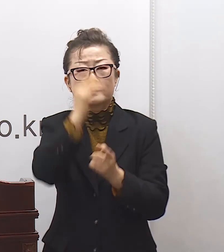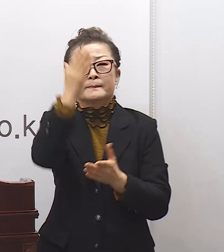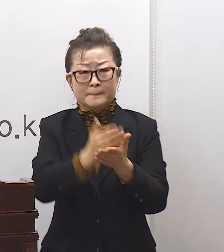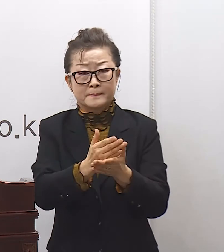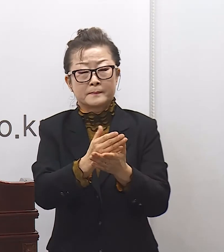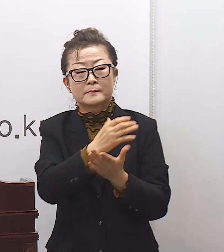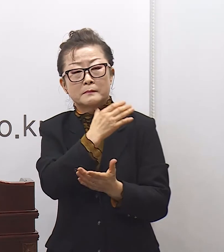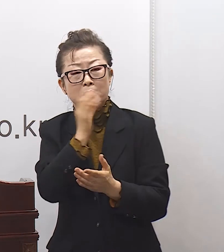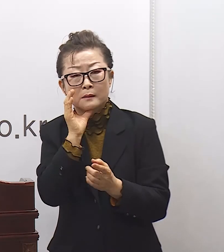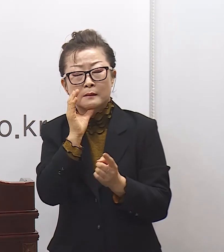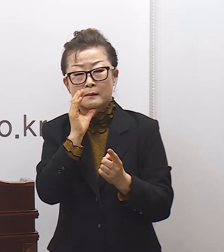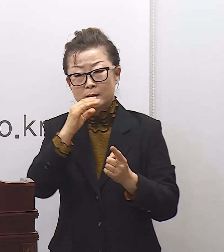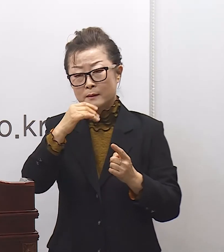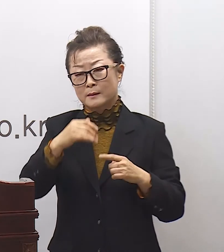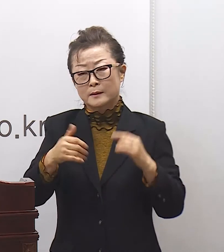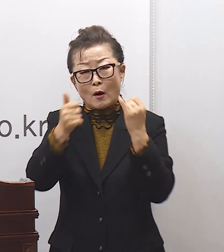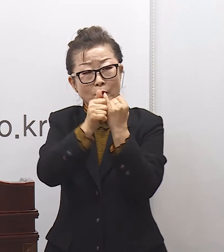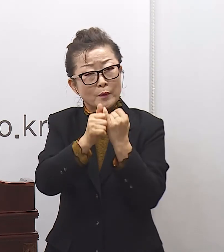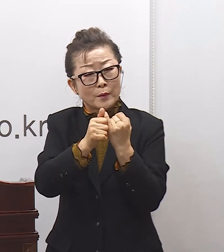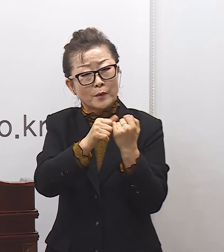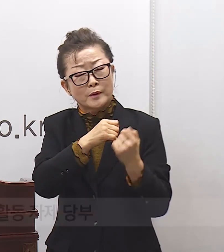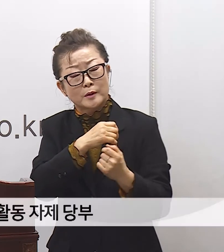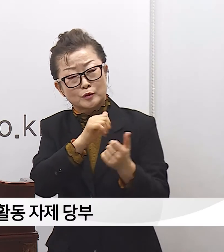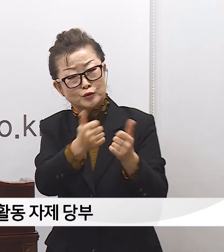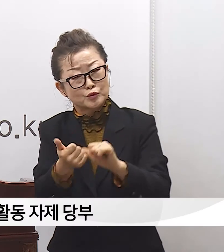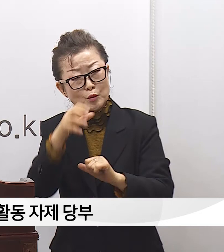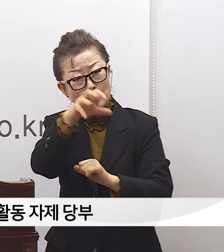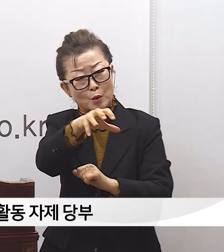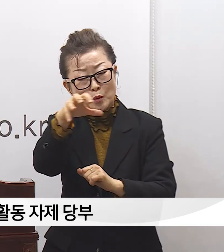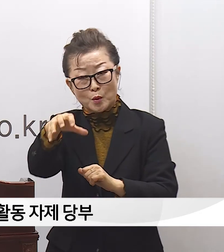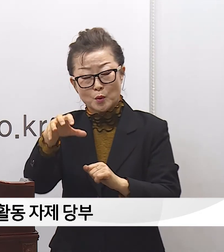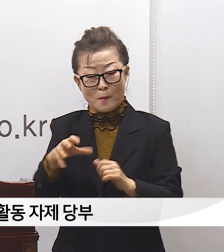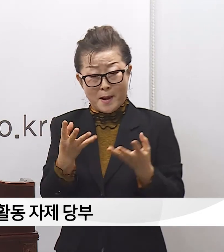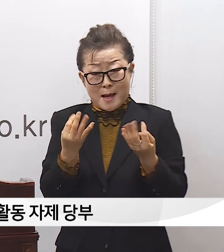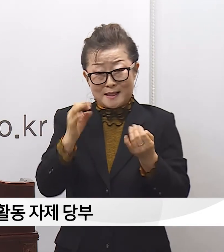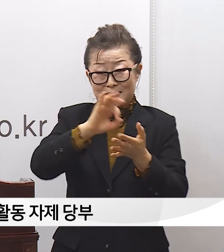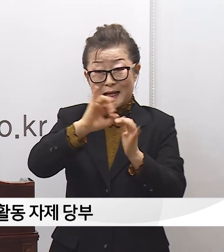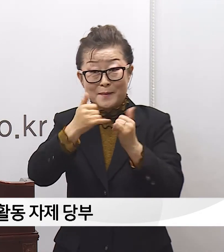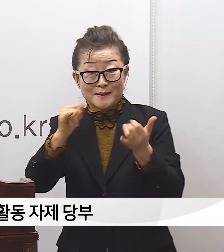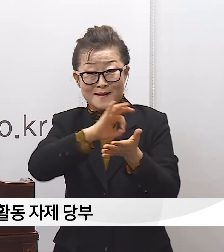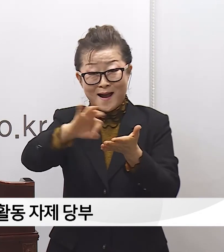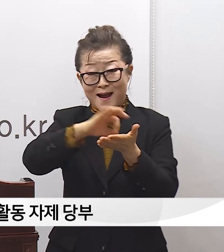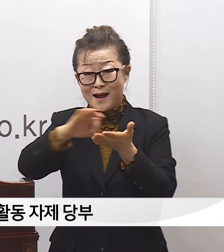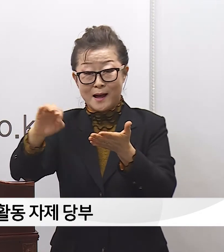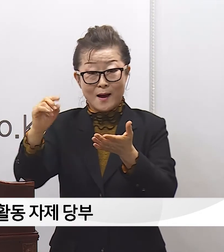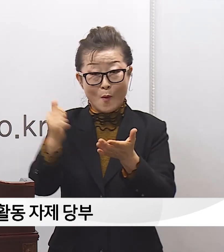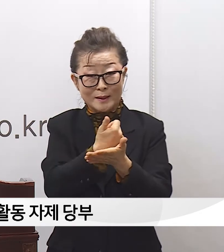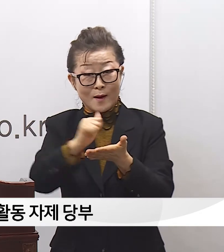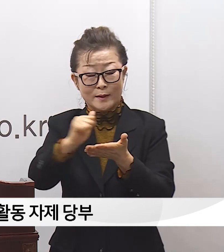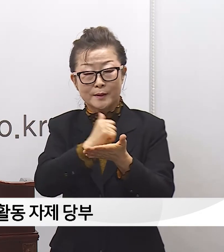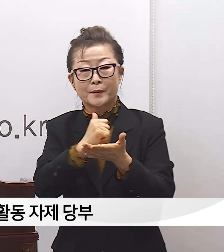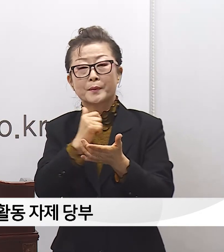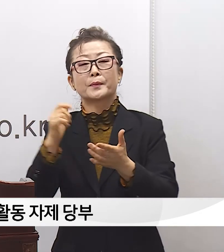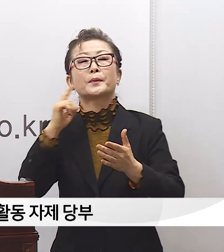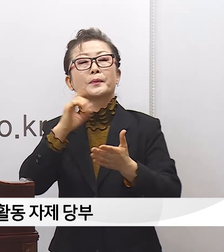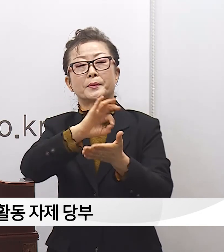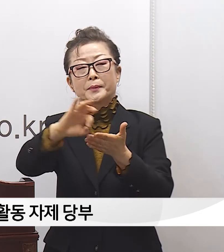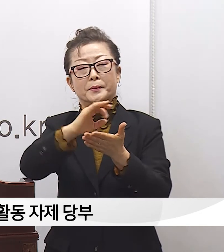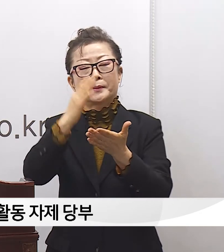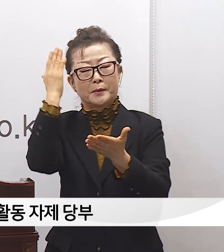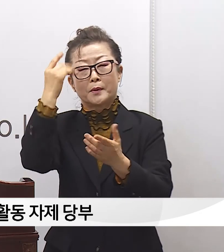경로당, 예식장, 장례식장 등 다중이용시설에 이용을 자제해